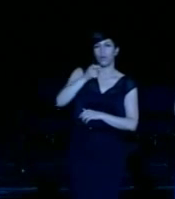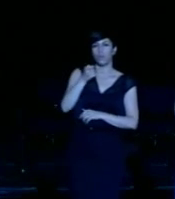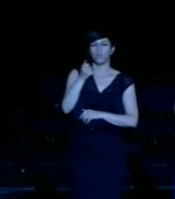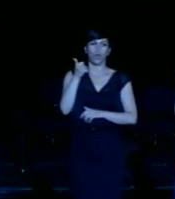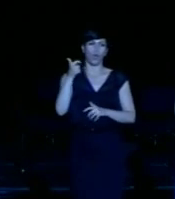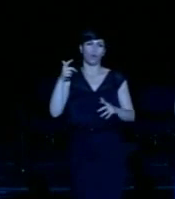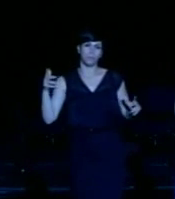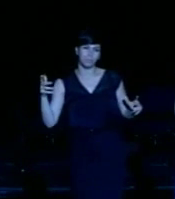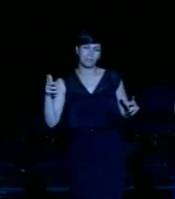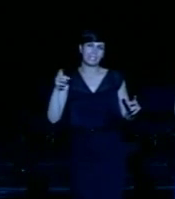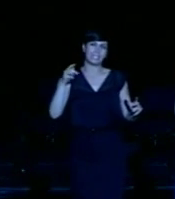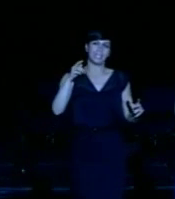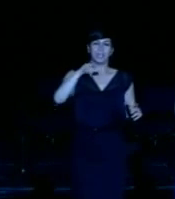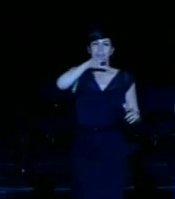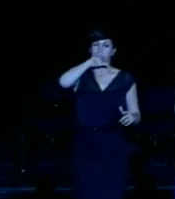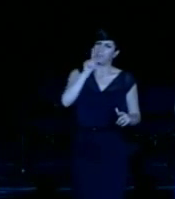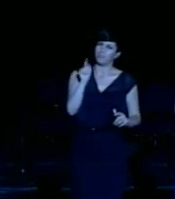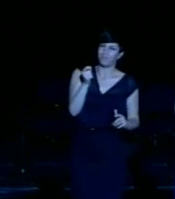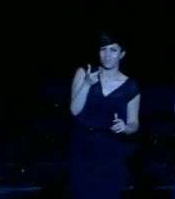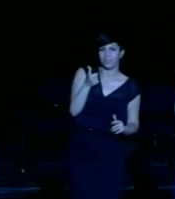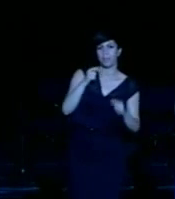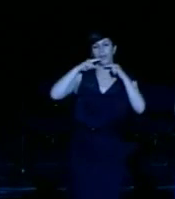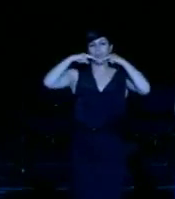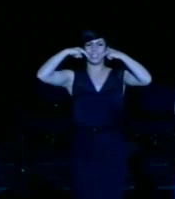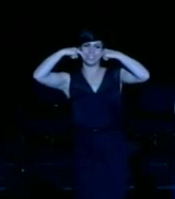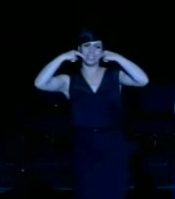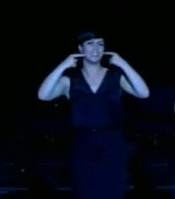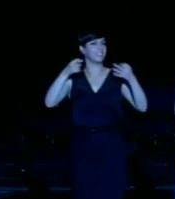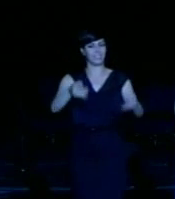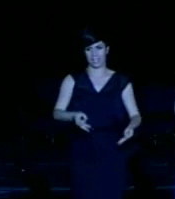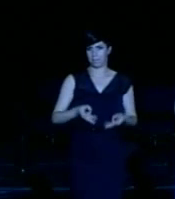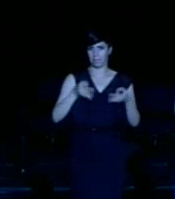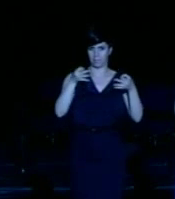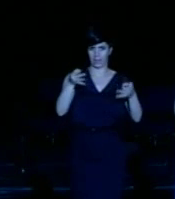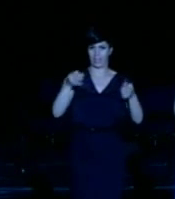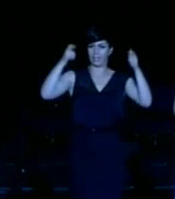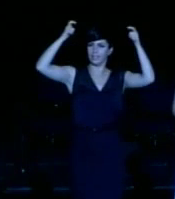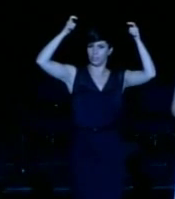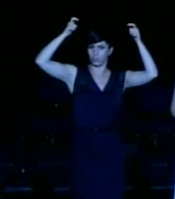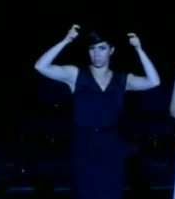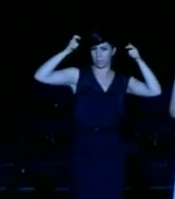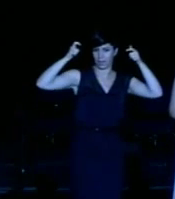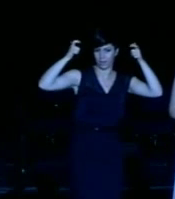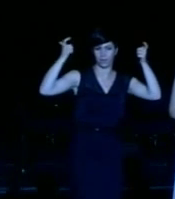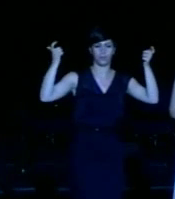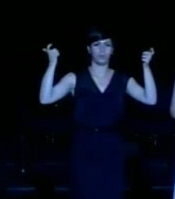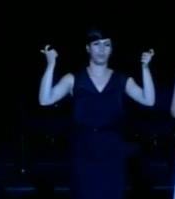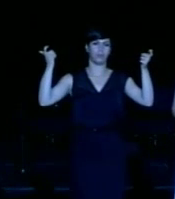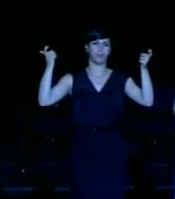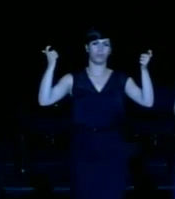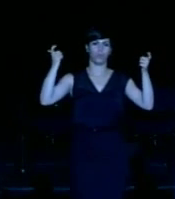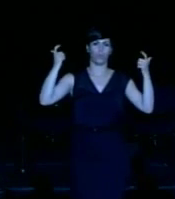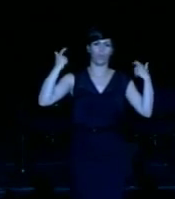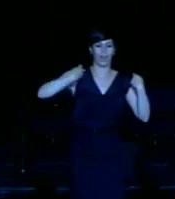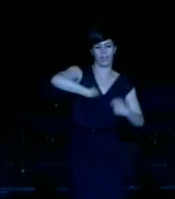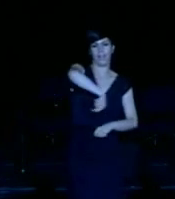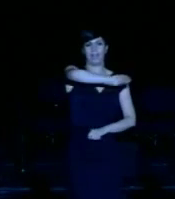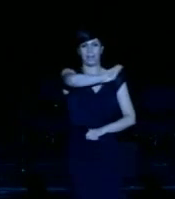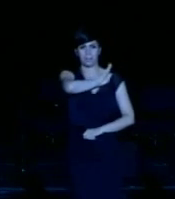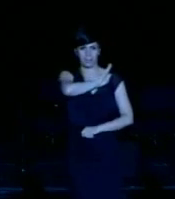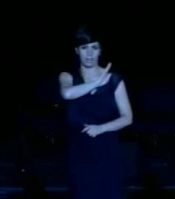hosco, parco en palabras, pero con la sonrisa puesta siempre. Su sombrero de velludo, su recia capa